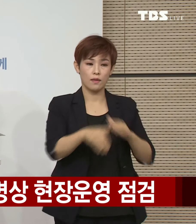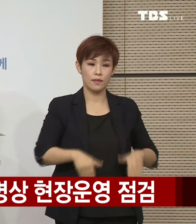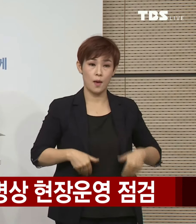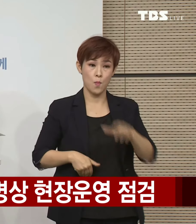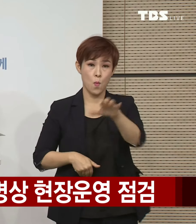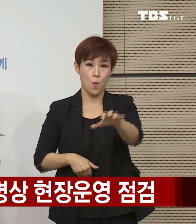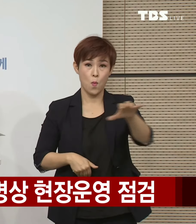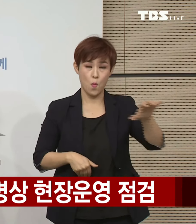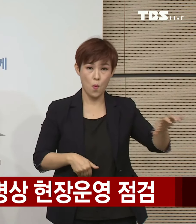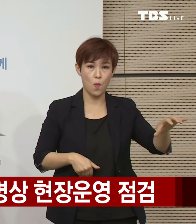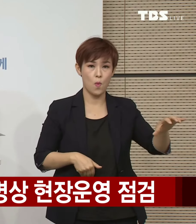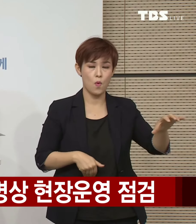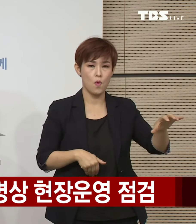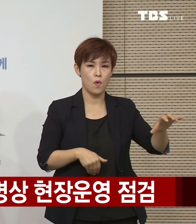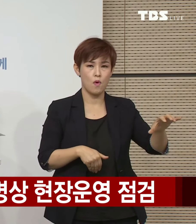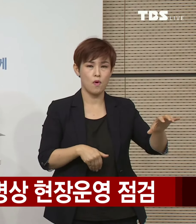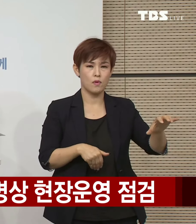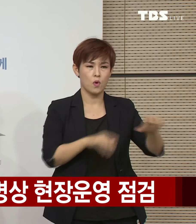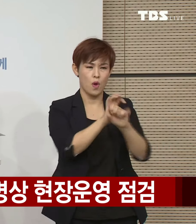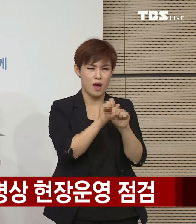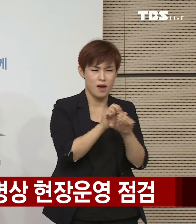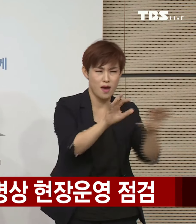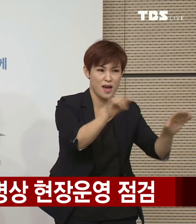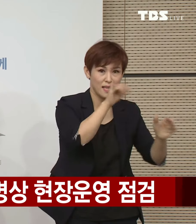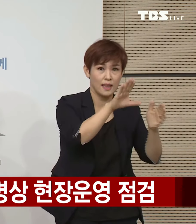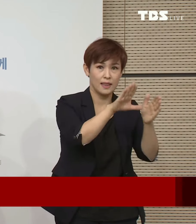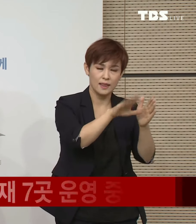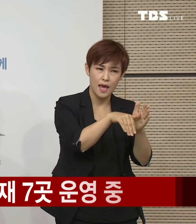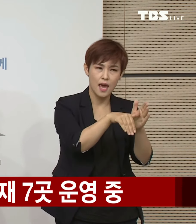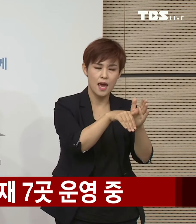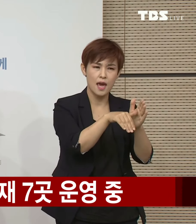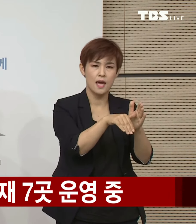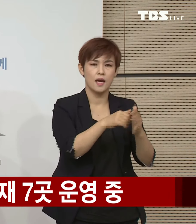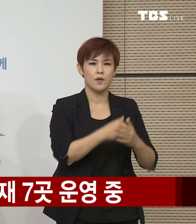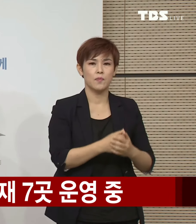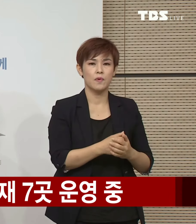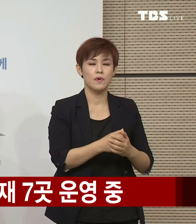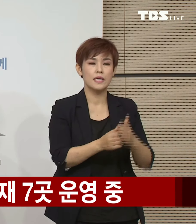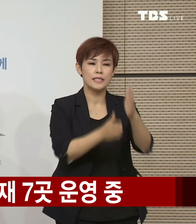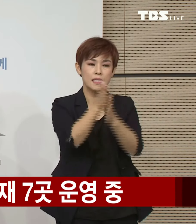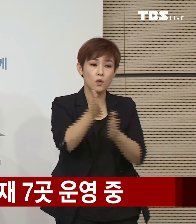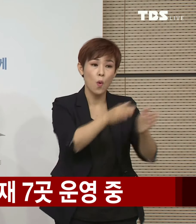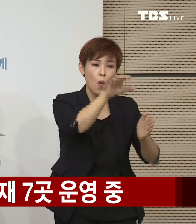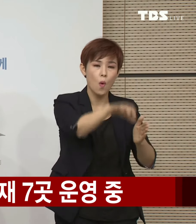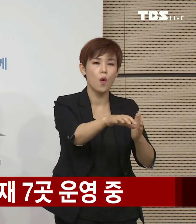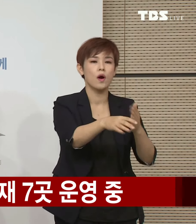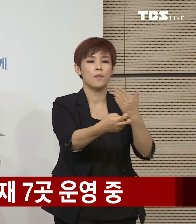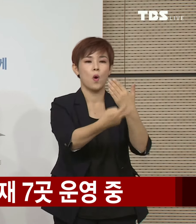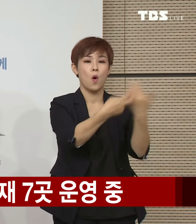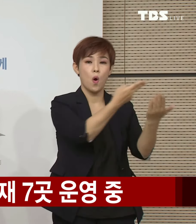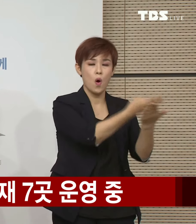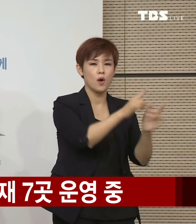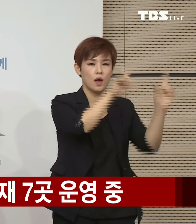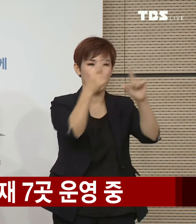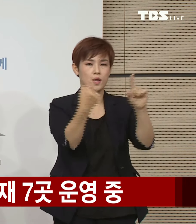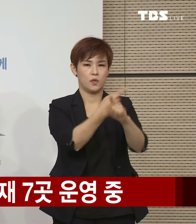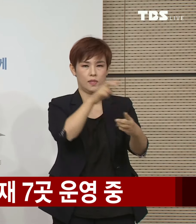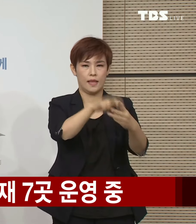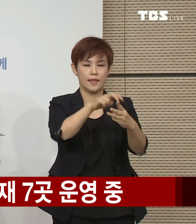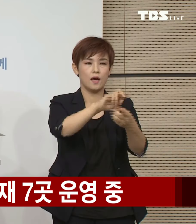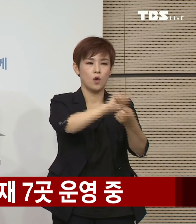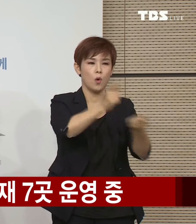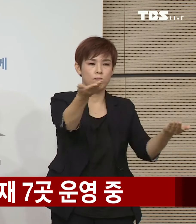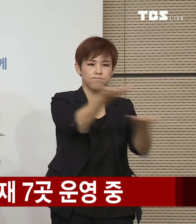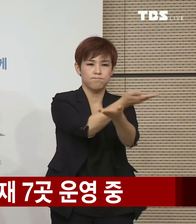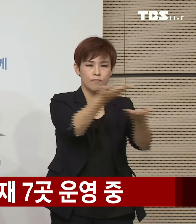대해 대규모 환자 발생 시 시도별로 병상과 생활치료센터 등을 공동으로 활용하는 대응